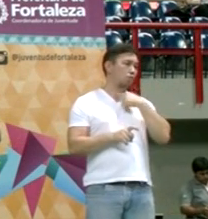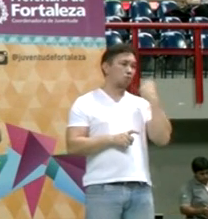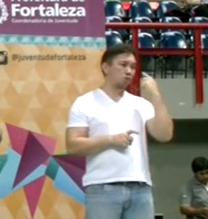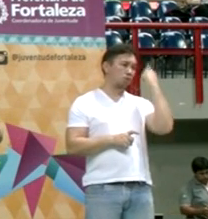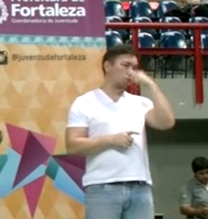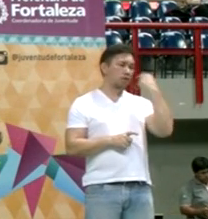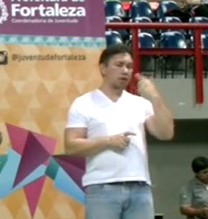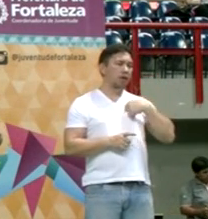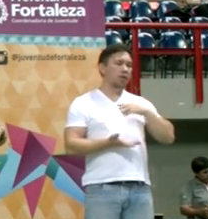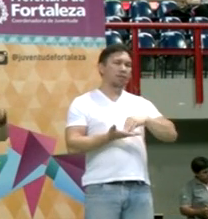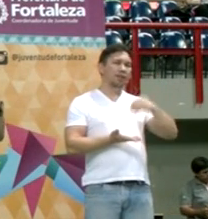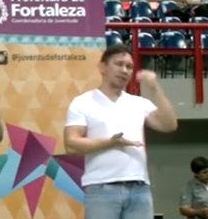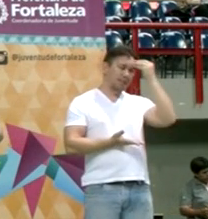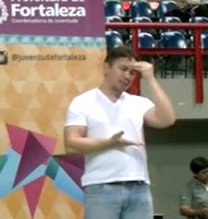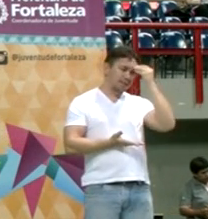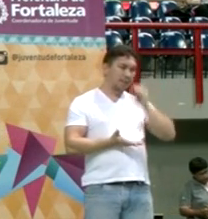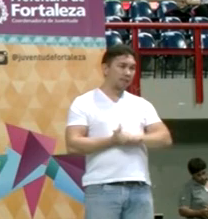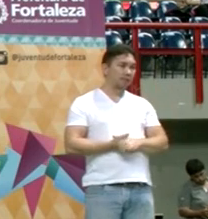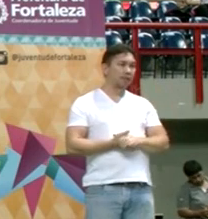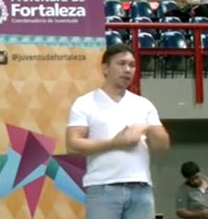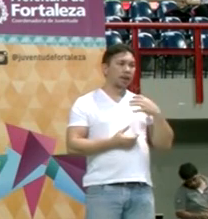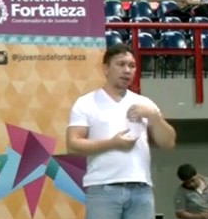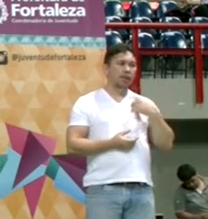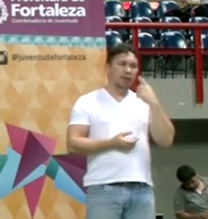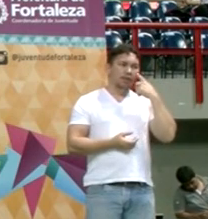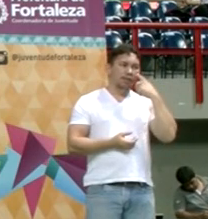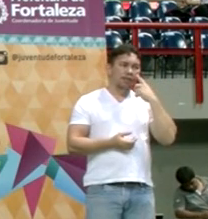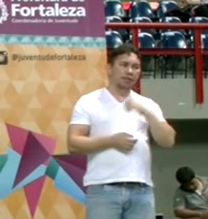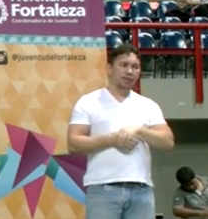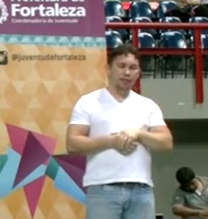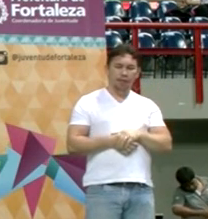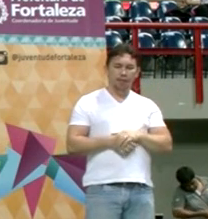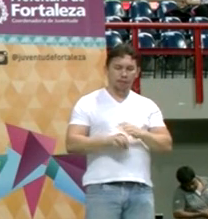ainda tem uma teoria sensacional que levaram as coisas dele, viu?